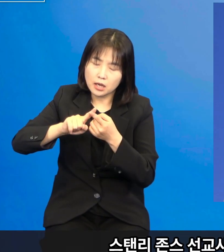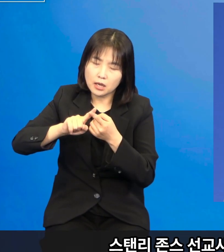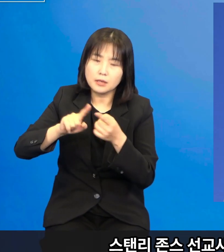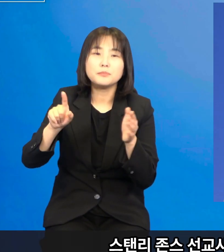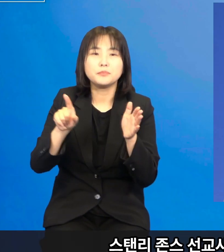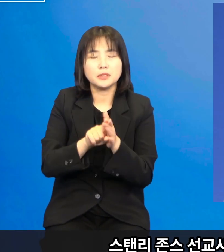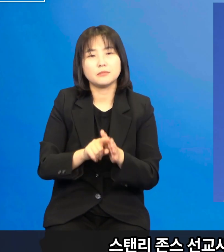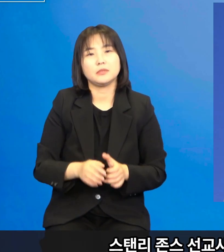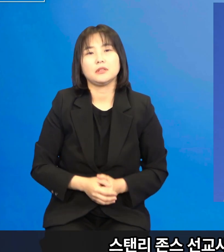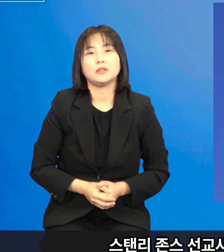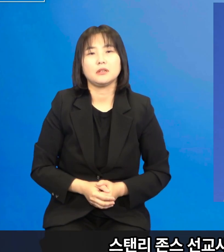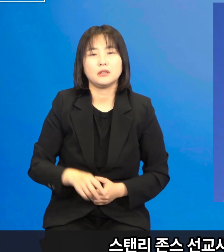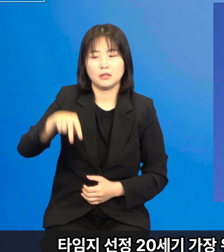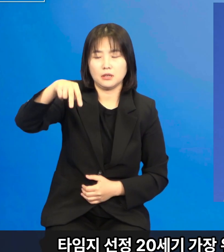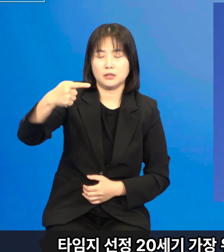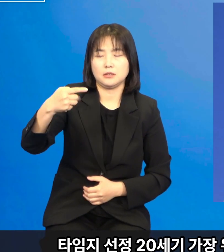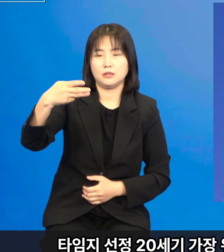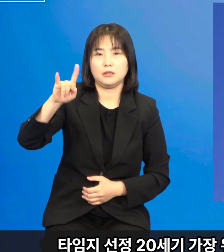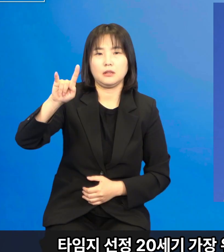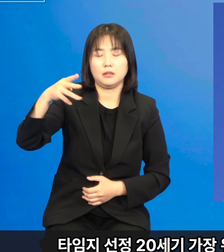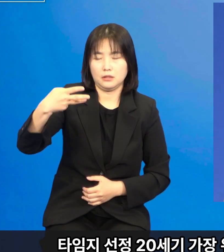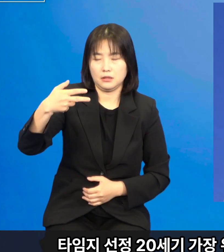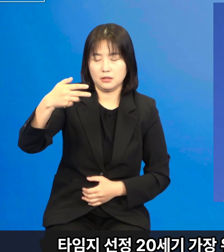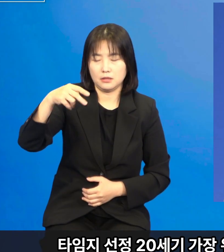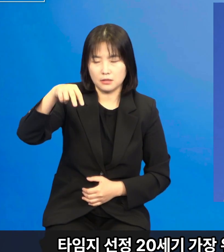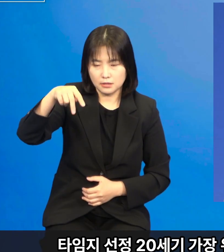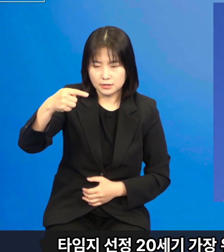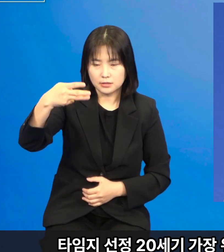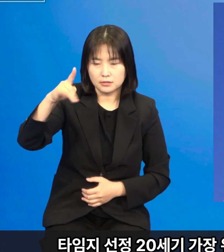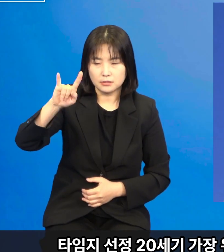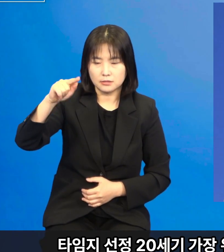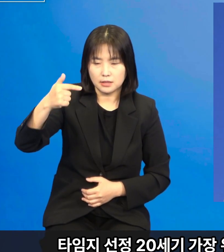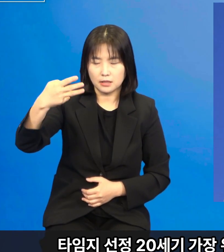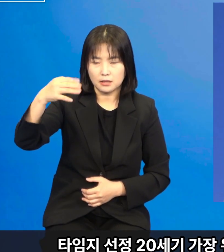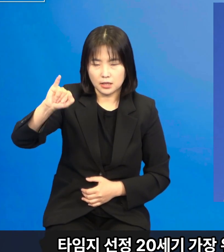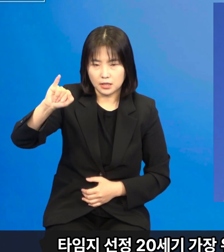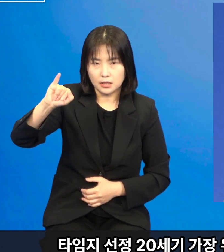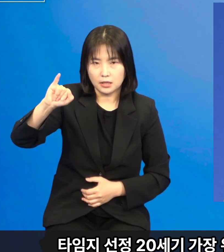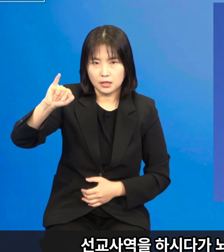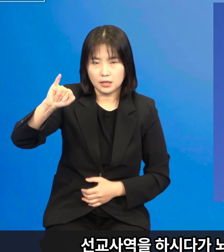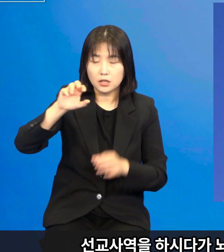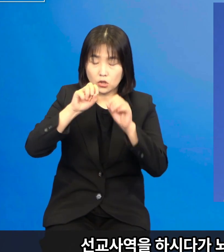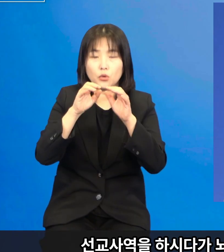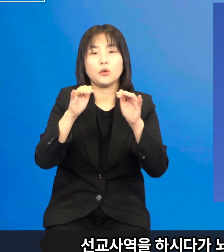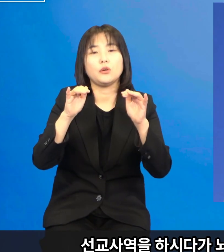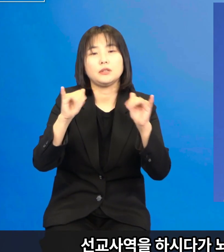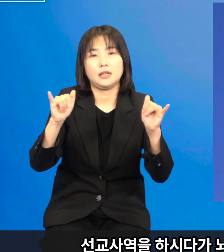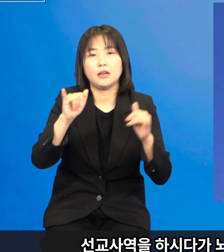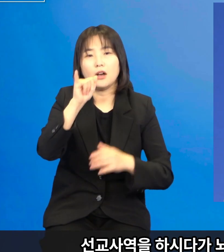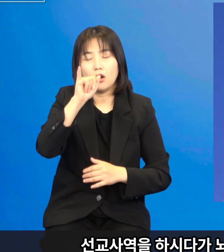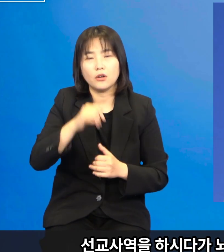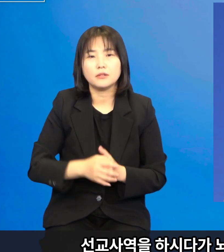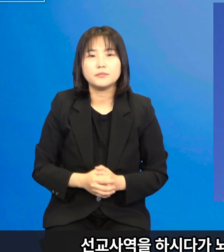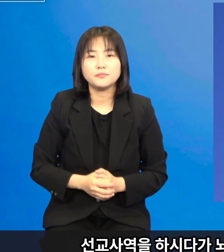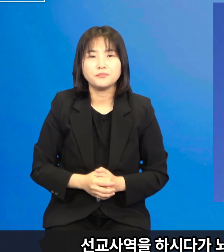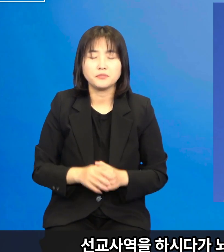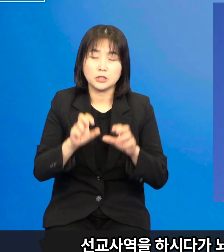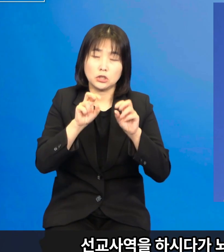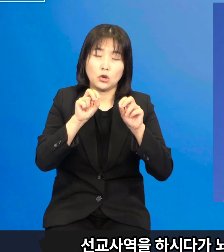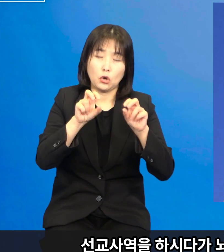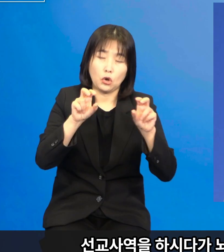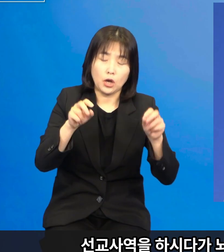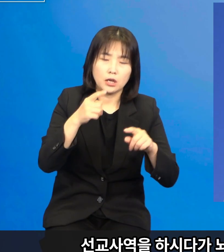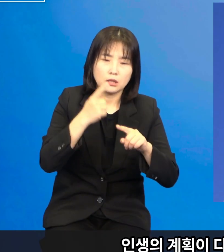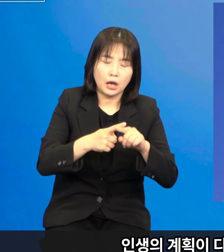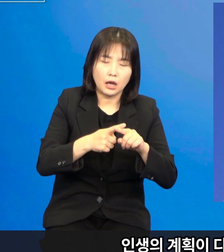스탠리 존스 선교사님이라고 계십니다. 타임지 선정 20세기 가장 위대한 선교사로 꼽히셨는데 선교 사역을 하시다가 뇌졸중으로